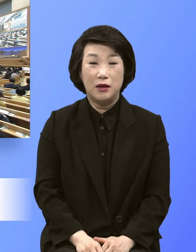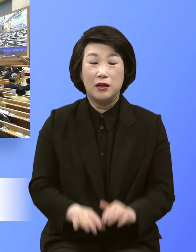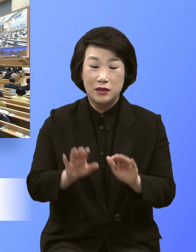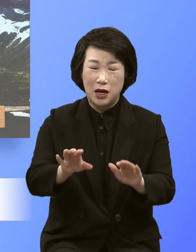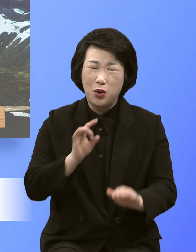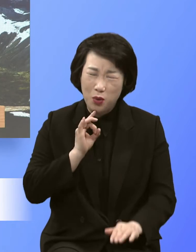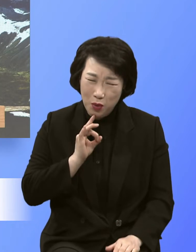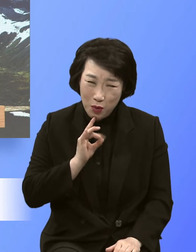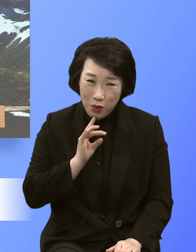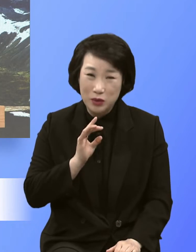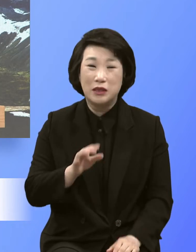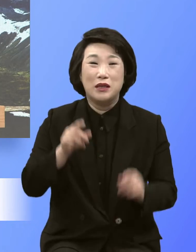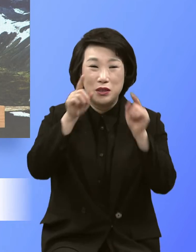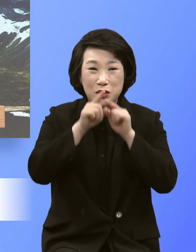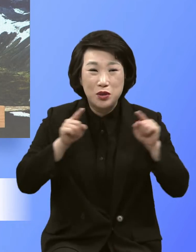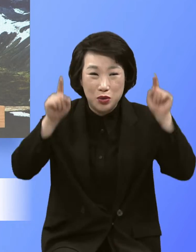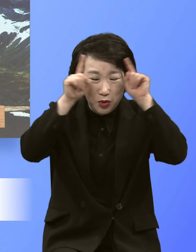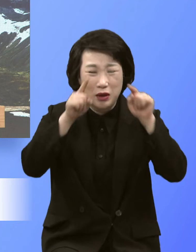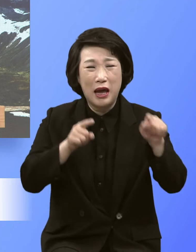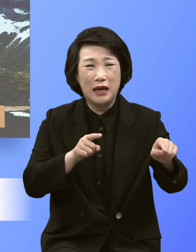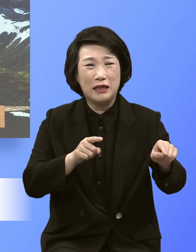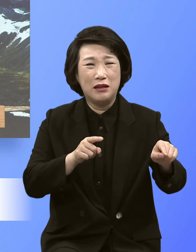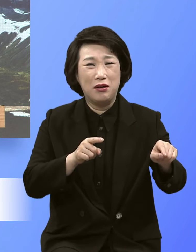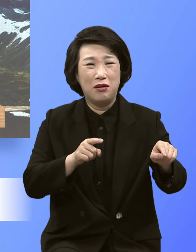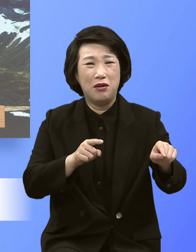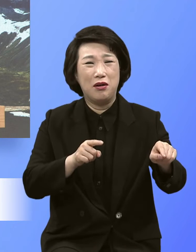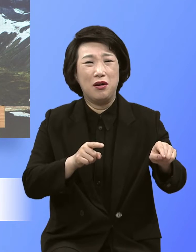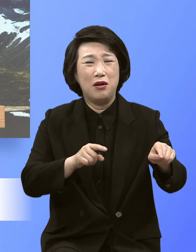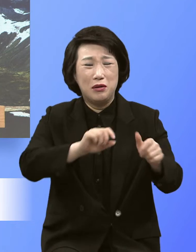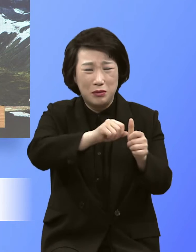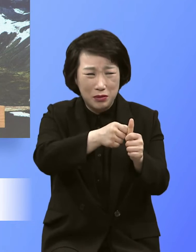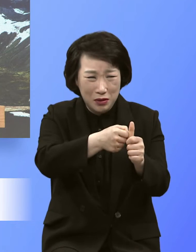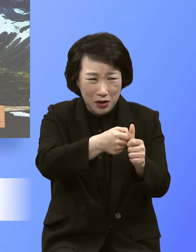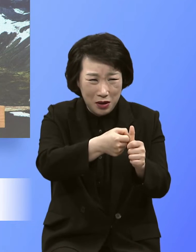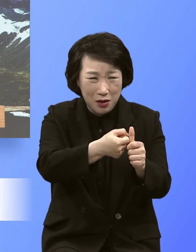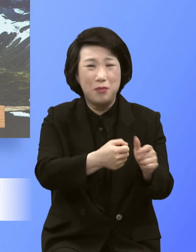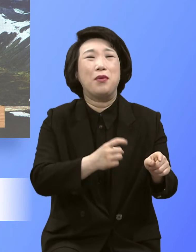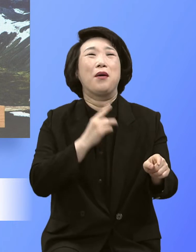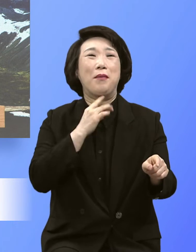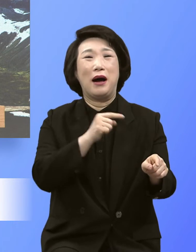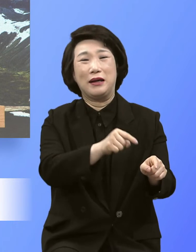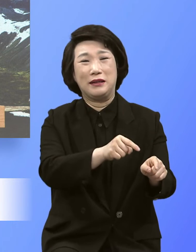오직 지옥의 처절한 형벌만으로만